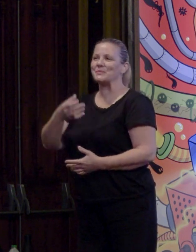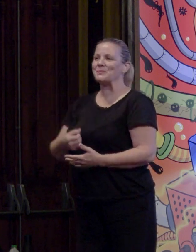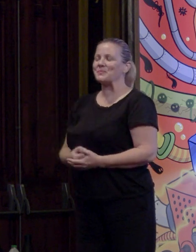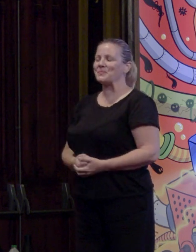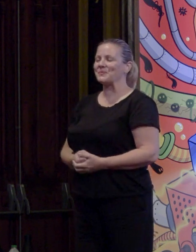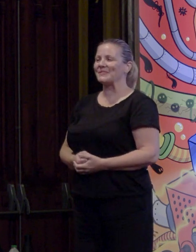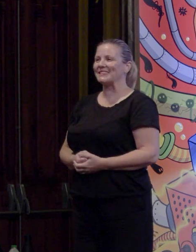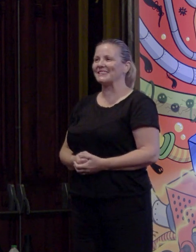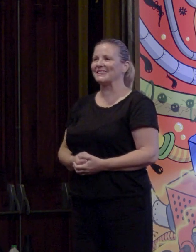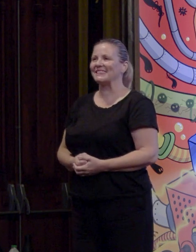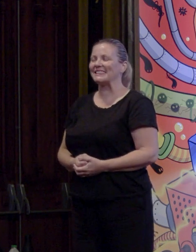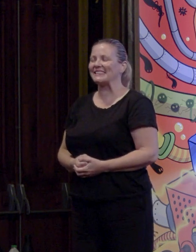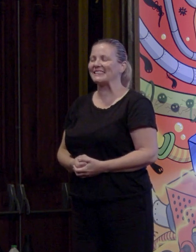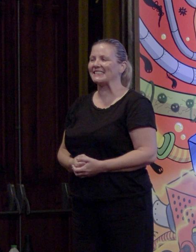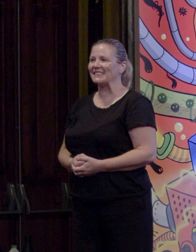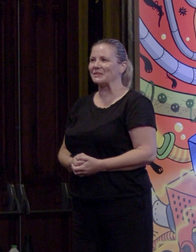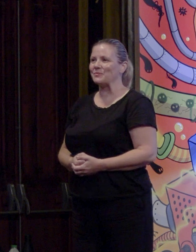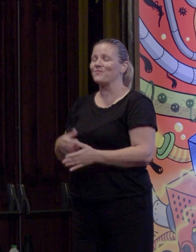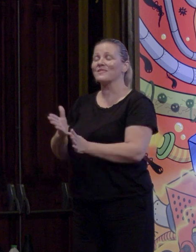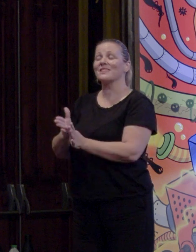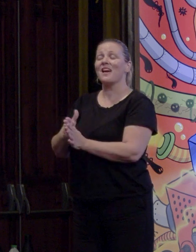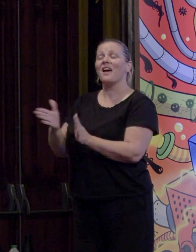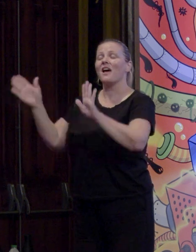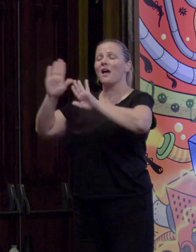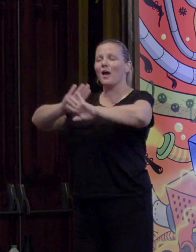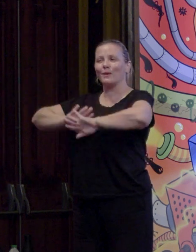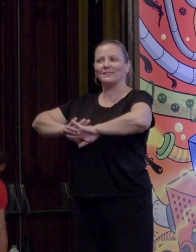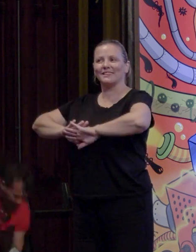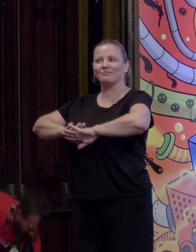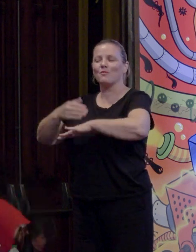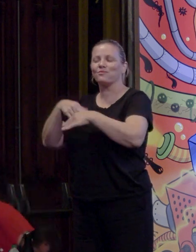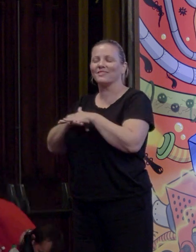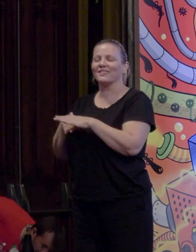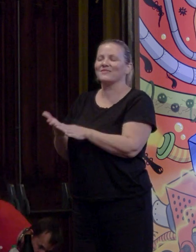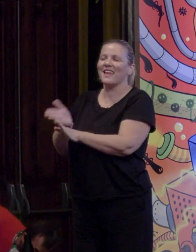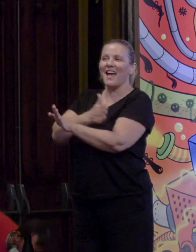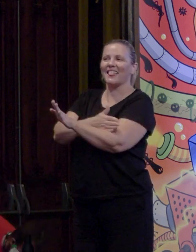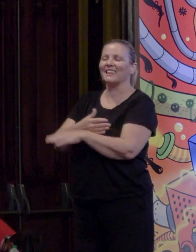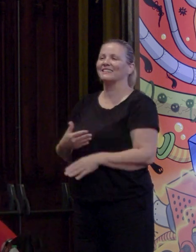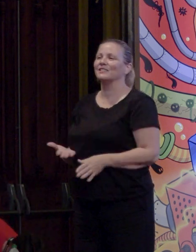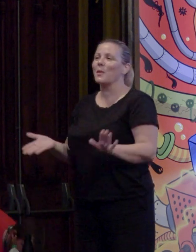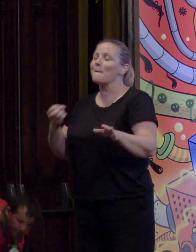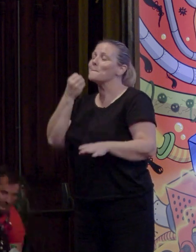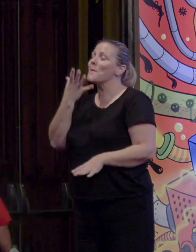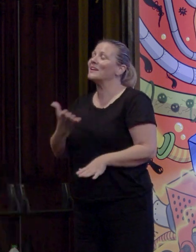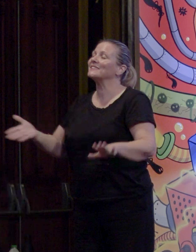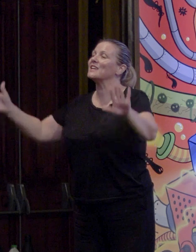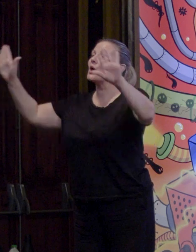Tomamos un tecito. Y antes de acostarme, yo echo la cortina. Para este ya no hace falta que os ayude.